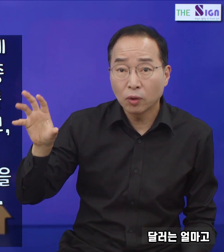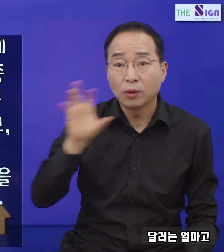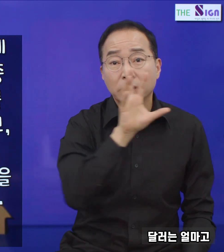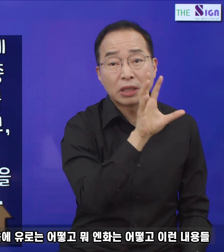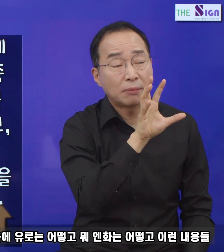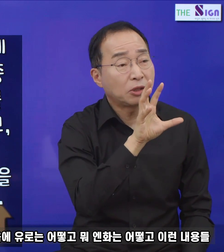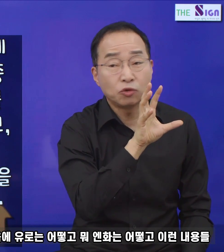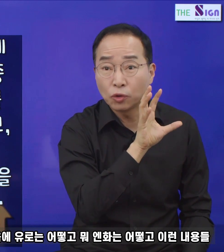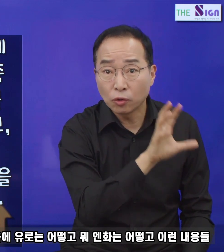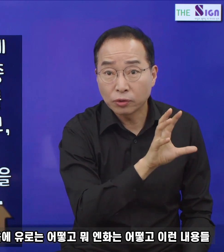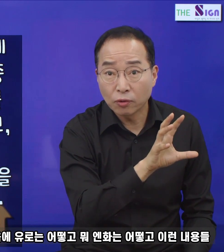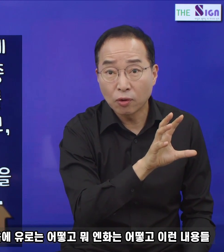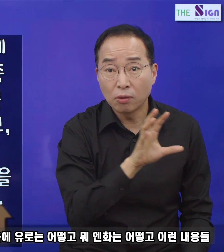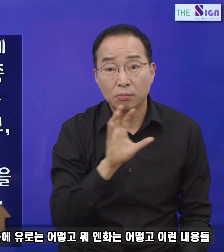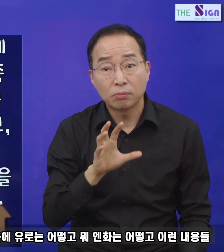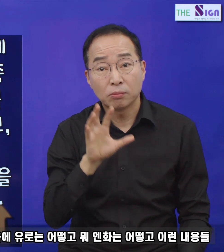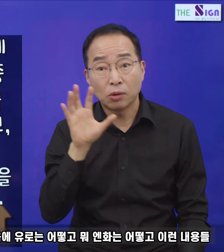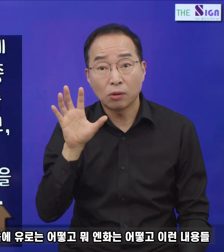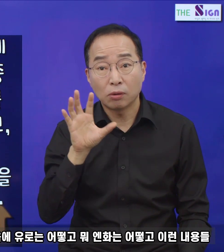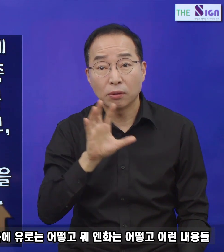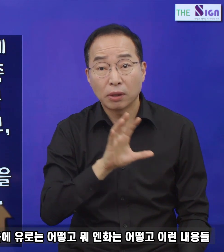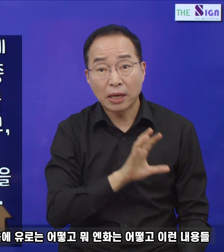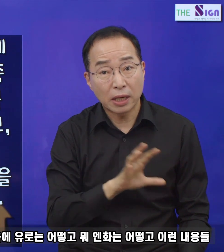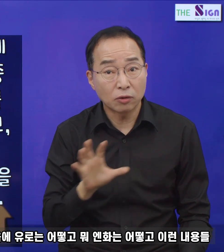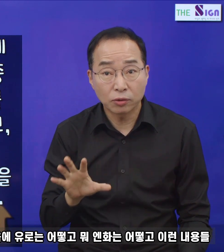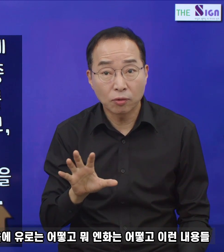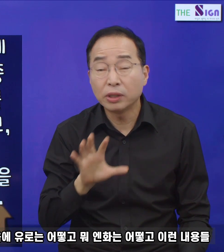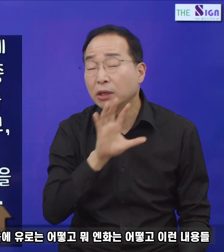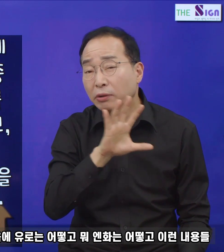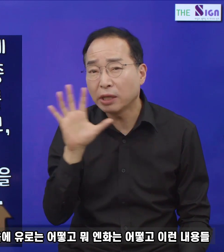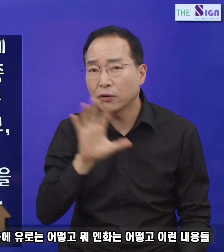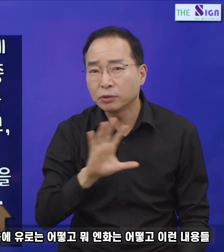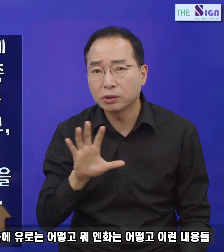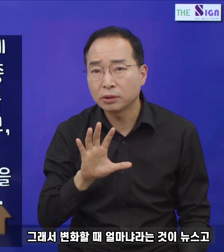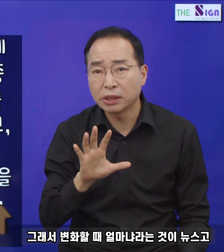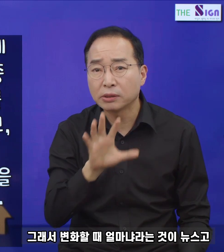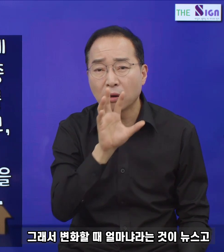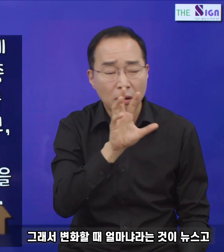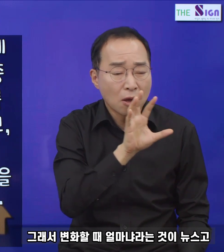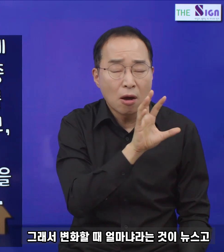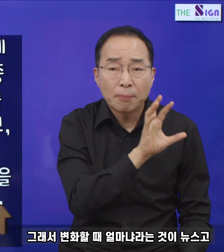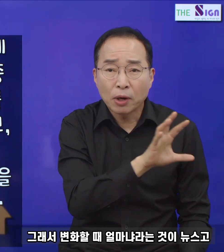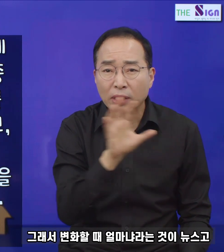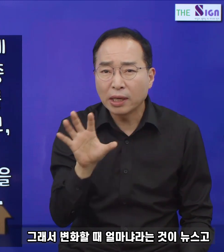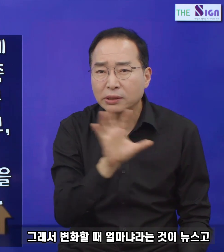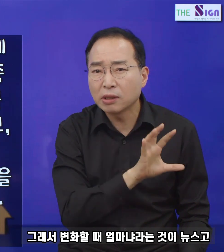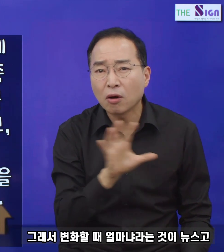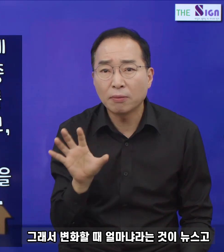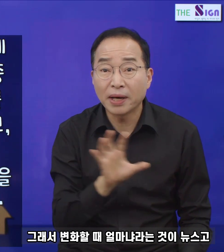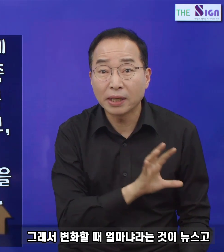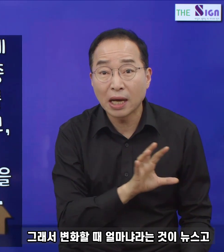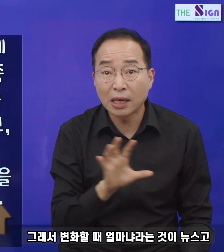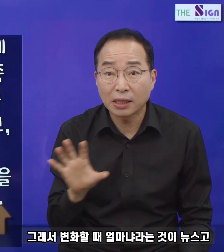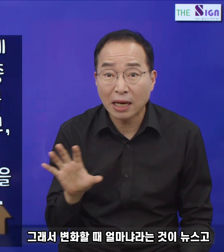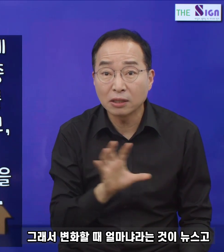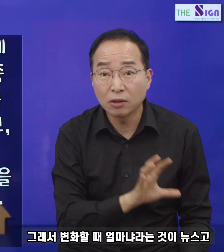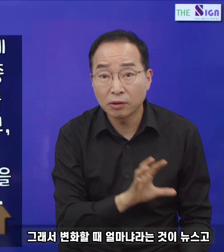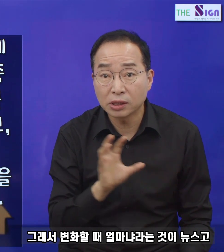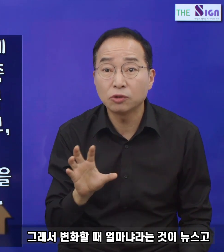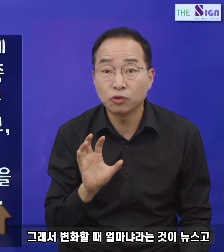그 다음에 유로는 어떻고, 뭐 엔화는 어떻고, 이런 내용들. 그래서 변화했을 때 얼마냐라는 것이